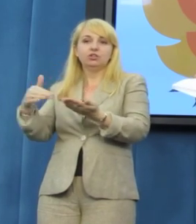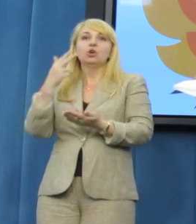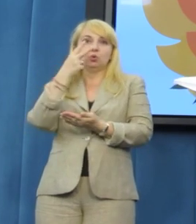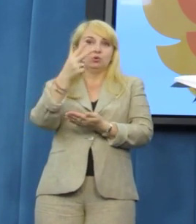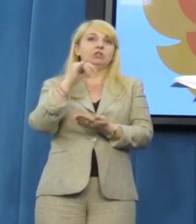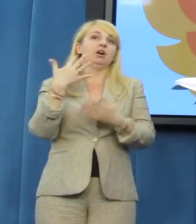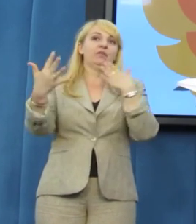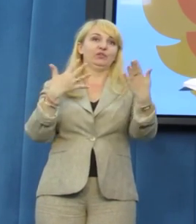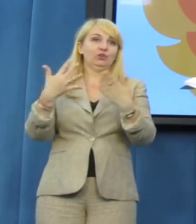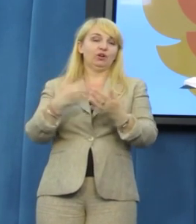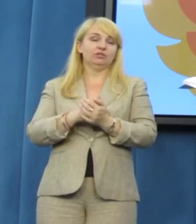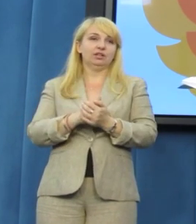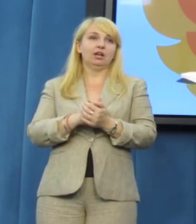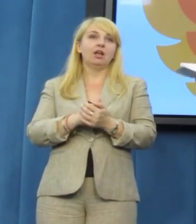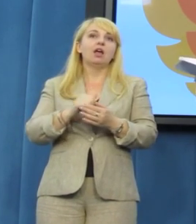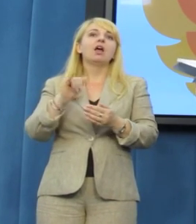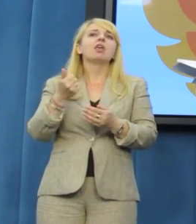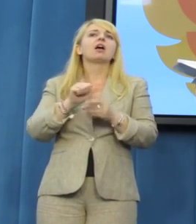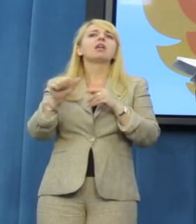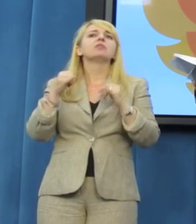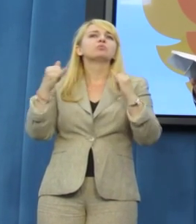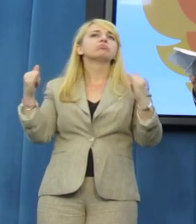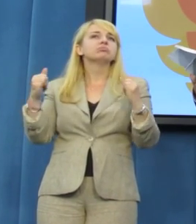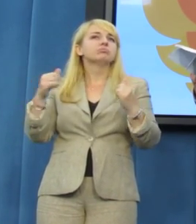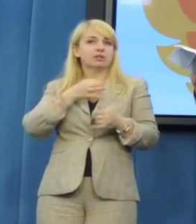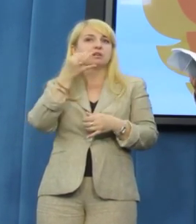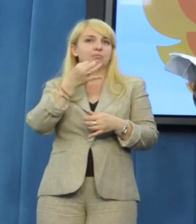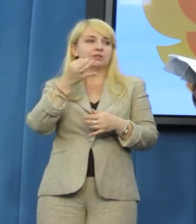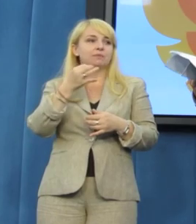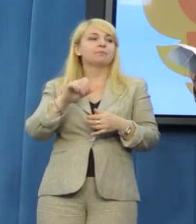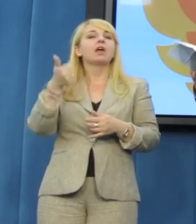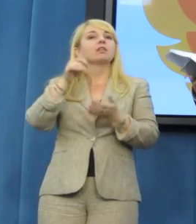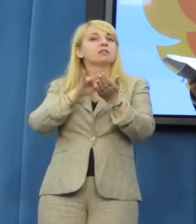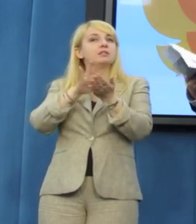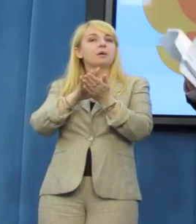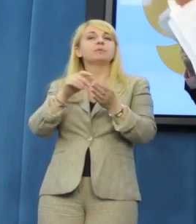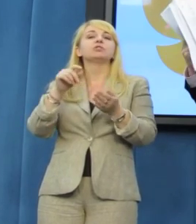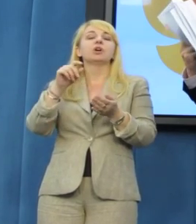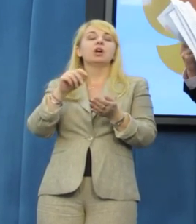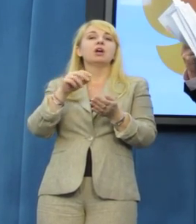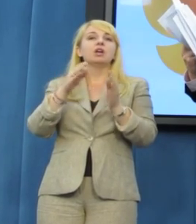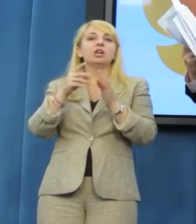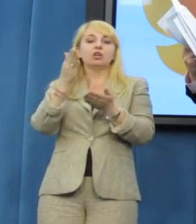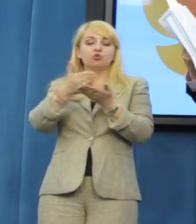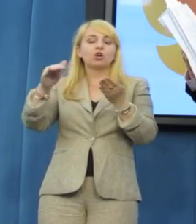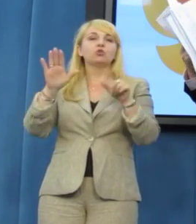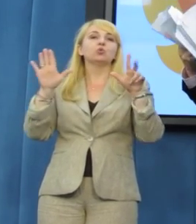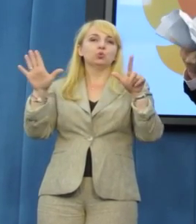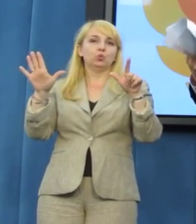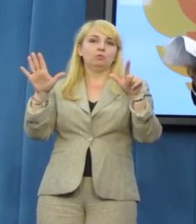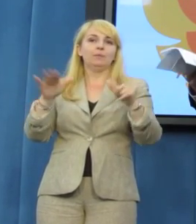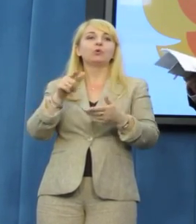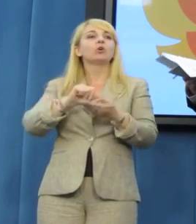i zapytam Państwa, czym się różnią te projekty. Jeden z zapisów z rozdziału 7. Projekt